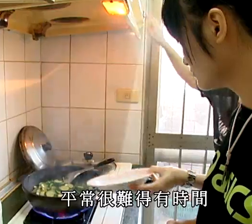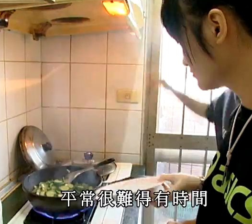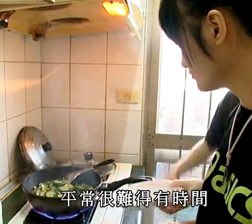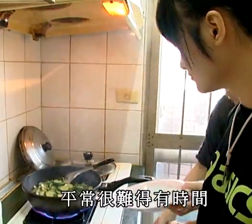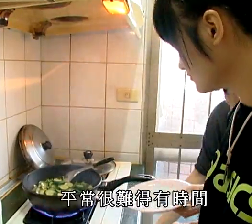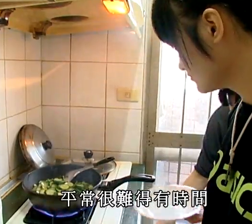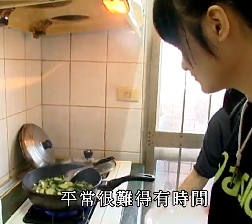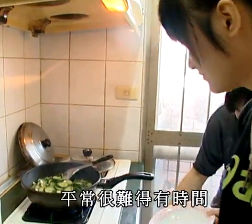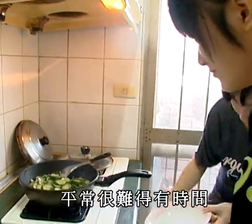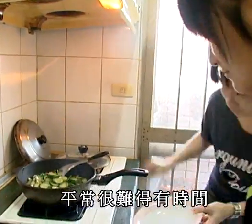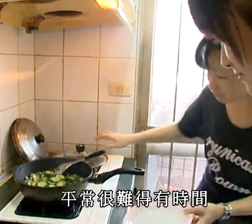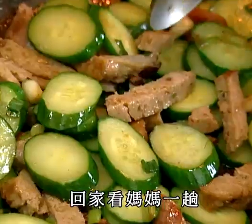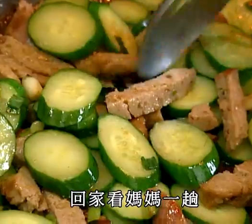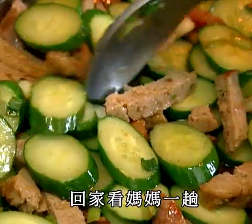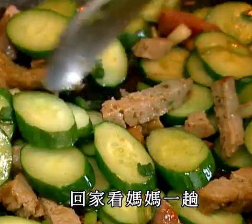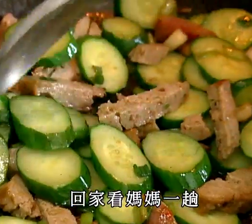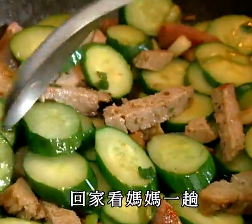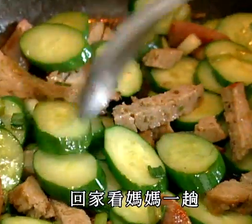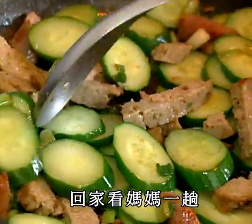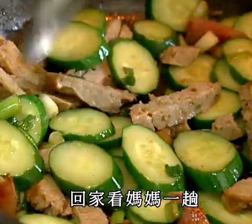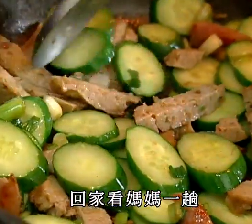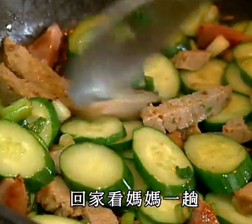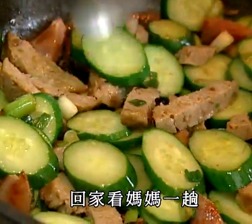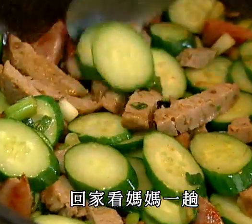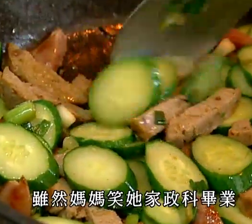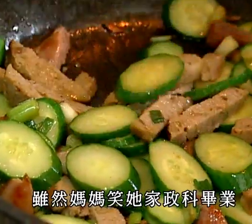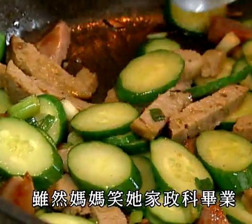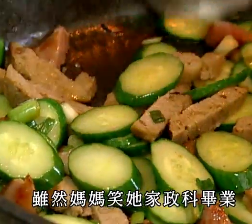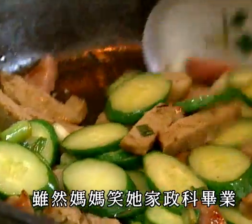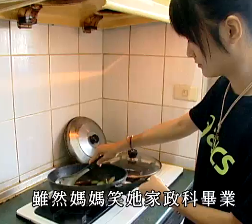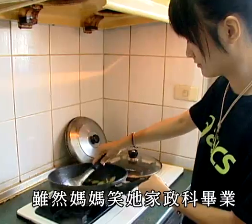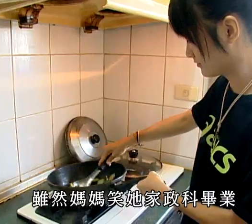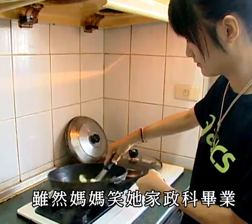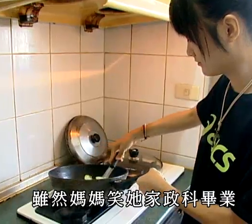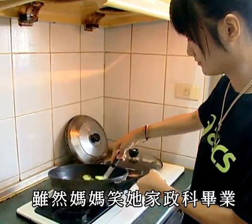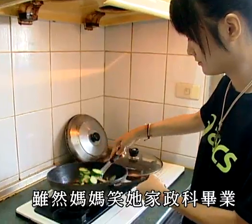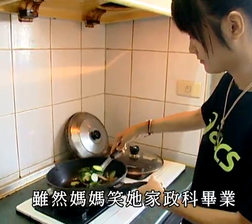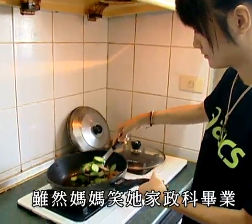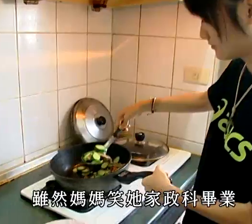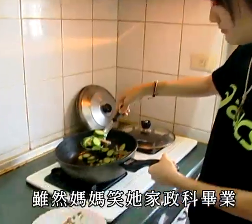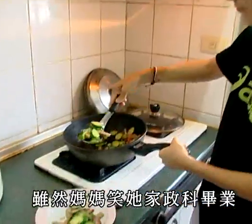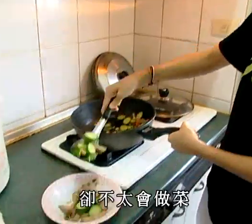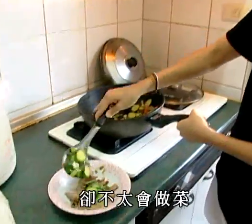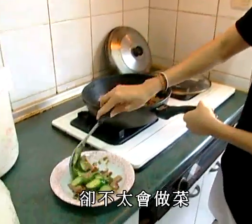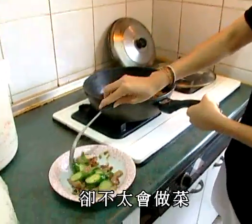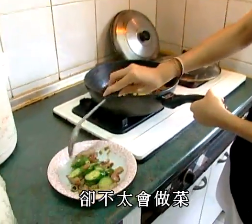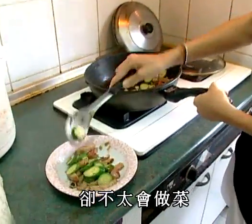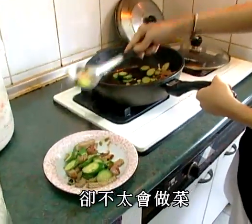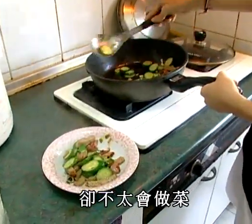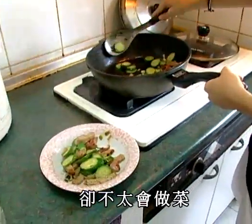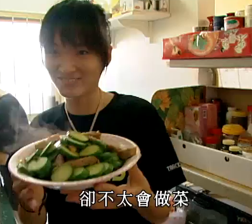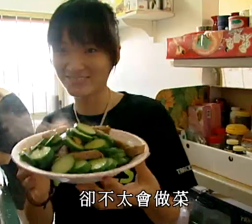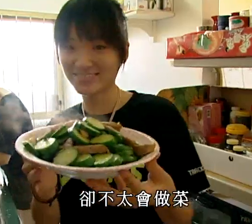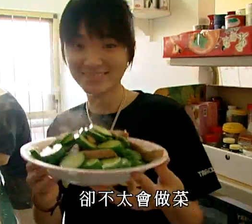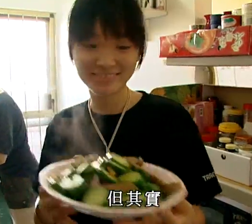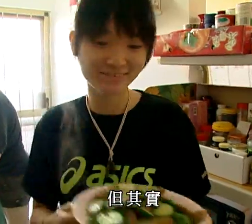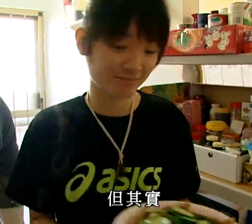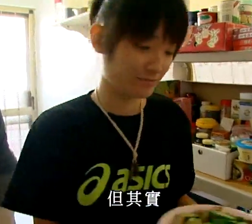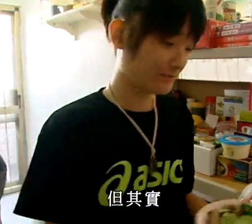很难得有时间回家看妈妈一趟。虽然妈妈笑他家政科毕业，却不太会做菜，但其实他很喜